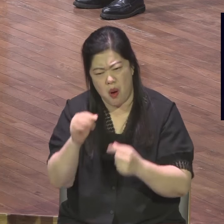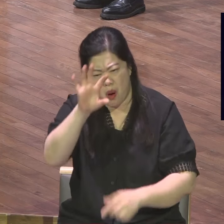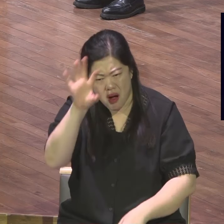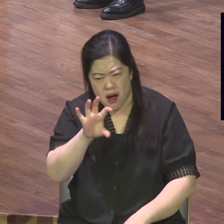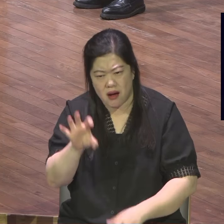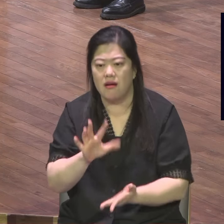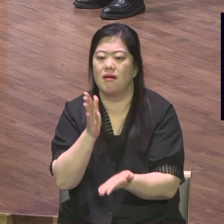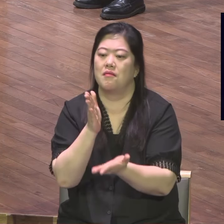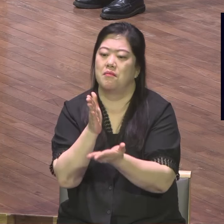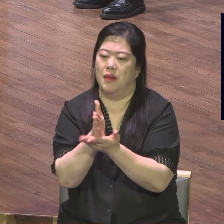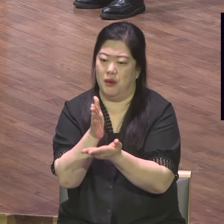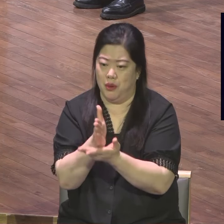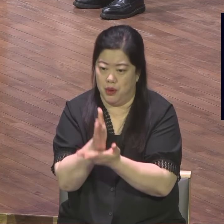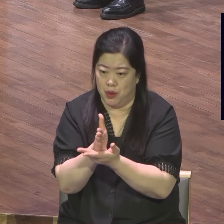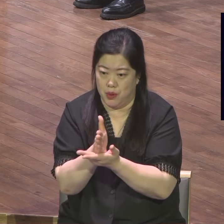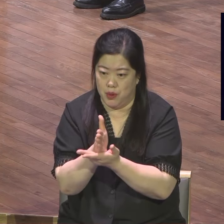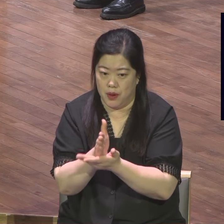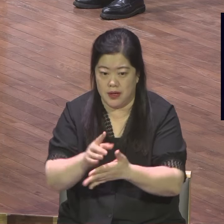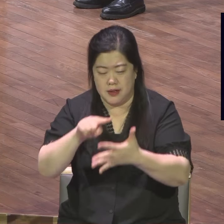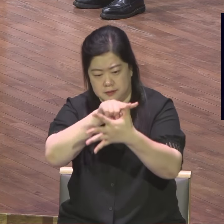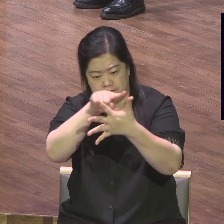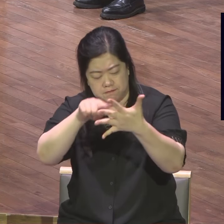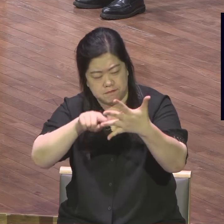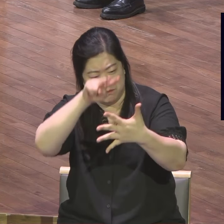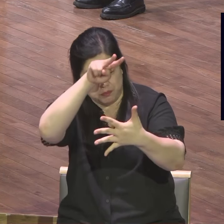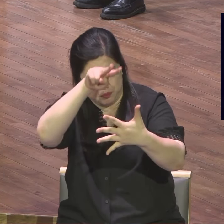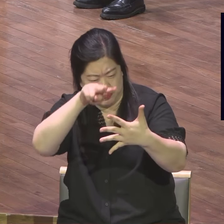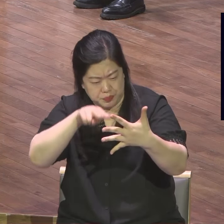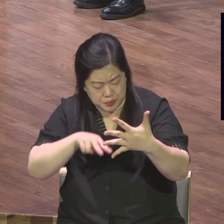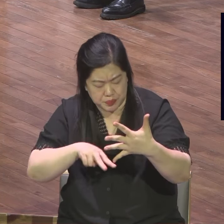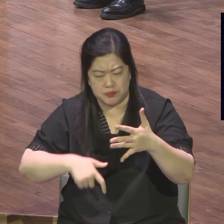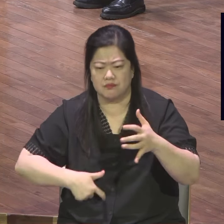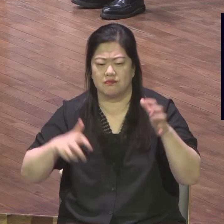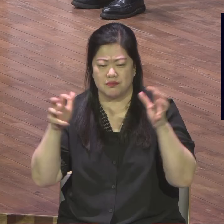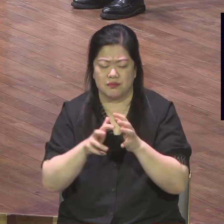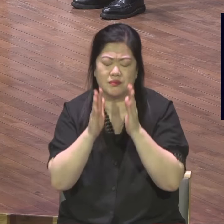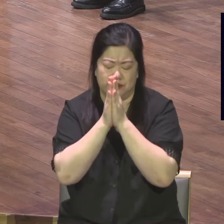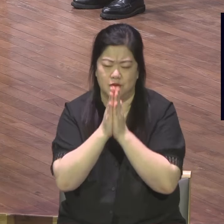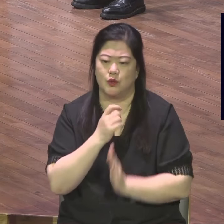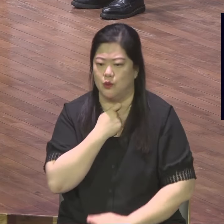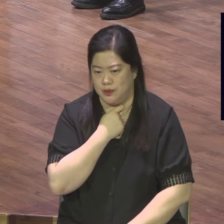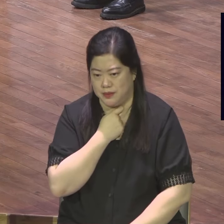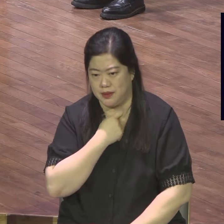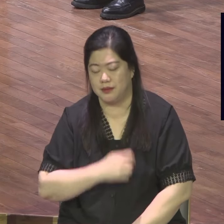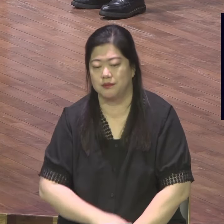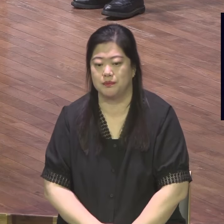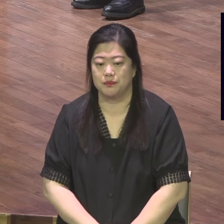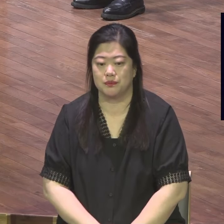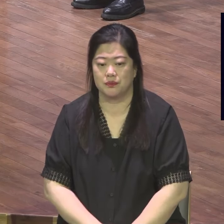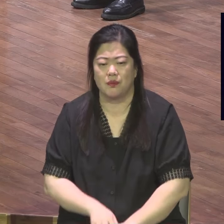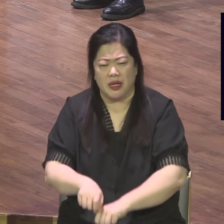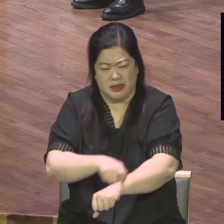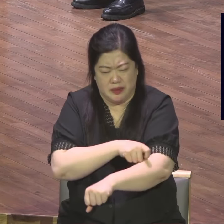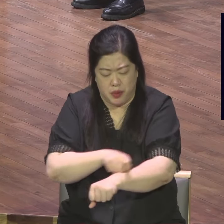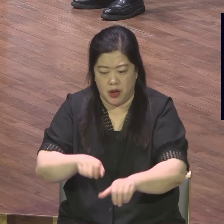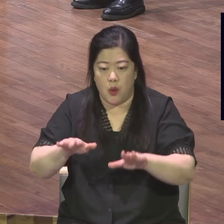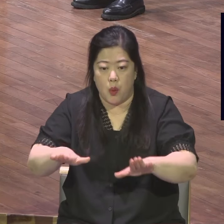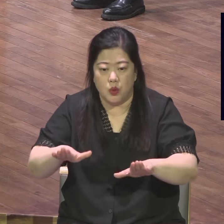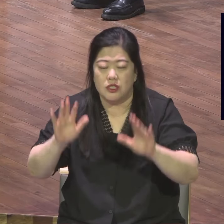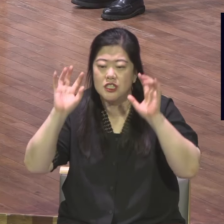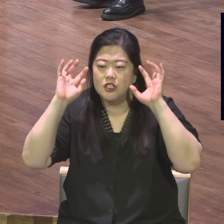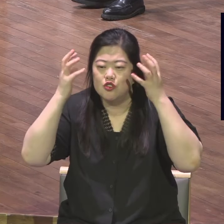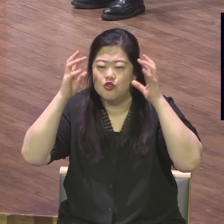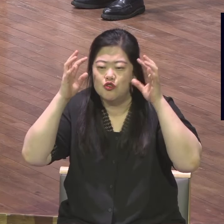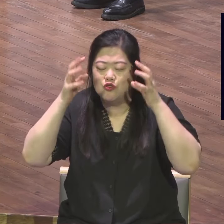오늘 우리의 마음과 중심을 담고 기도하기를 원하시는 것입니다. 오늘 유아 세례를 받은 렘넌트들과